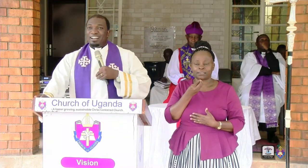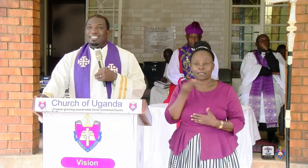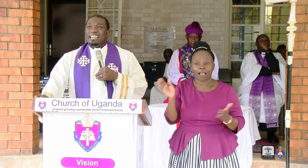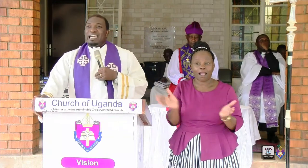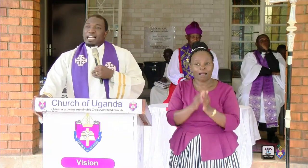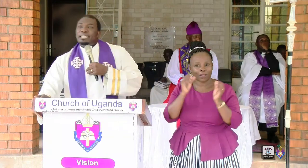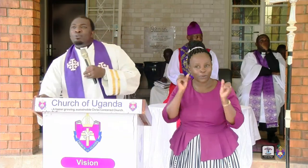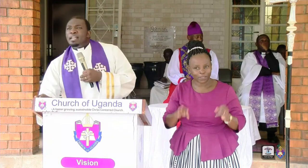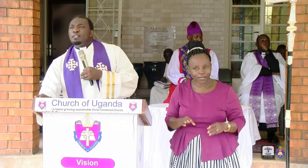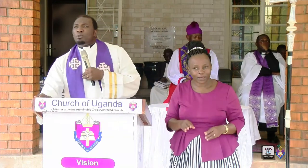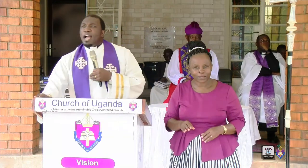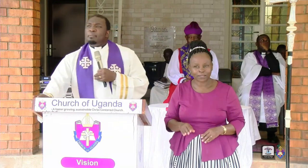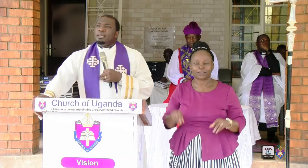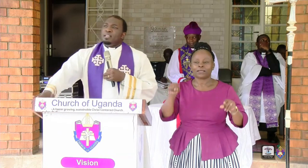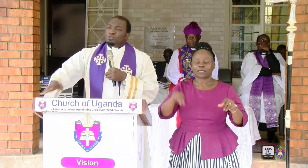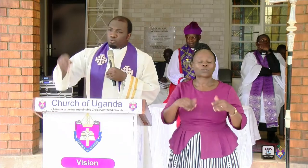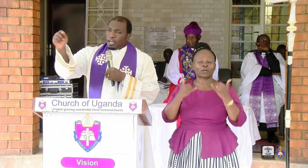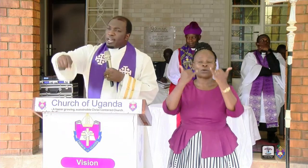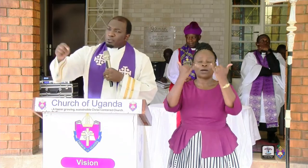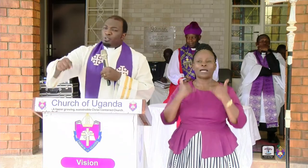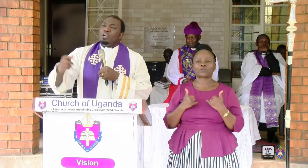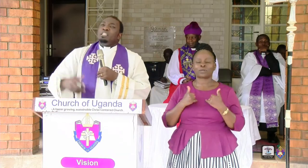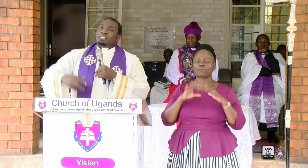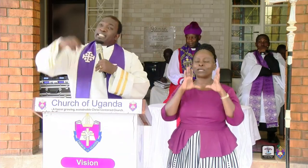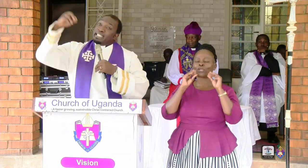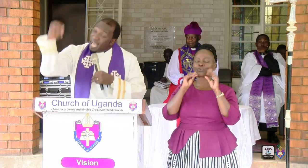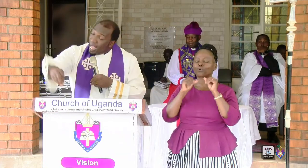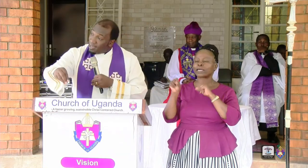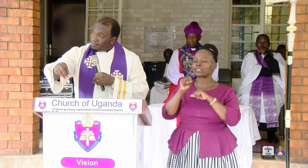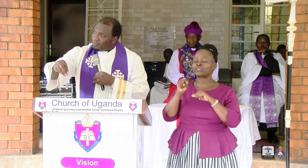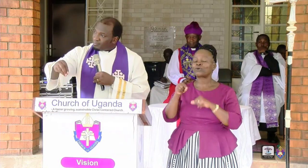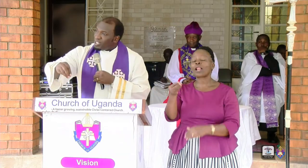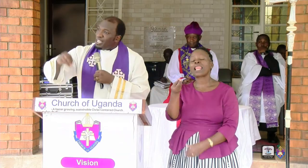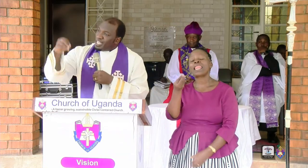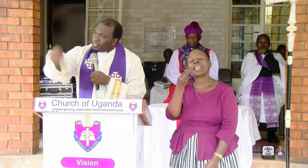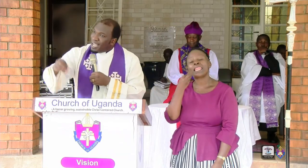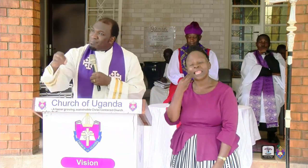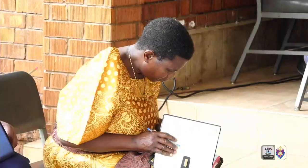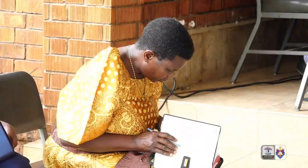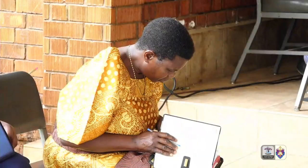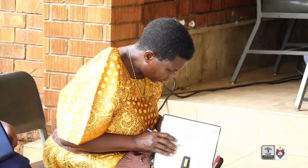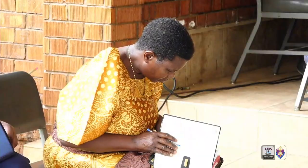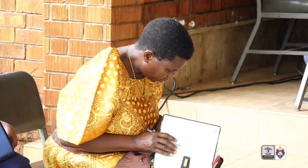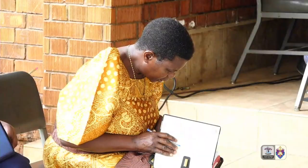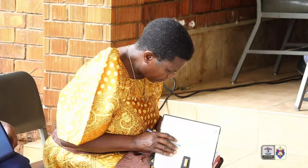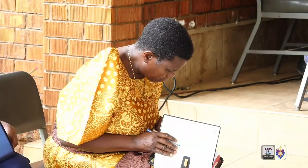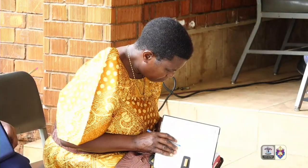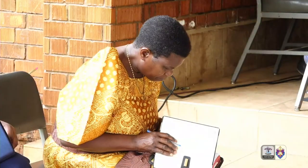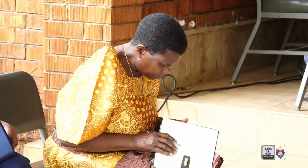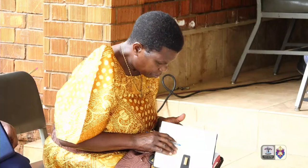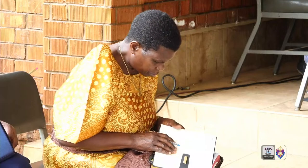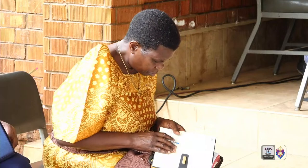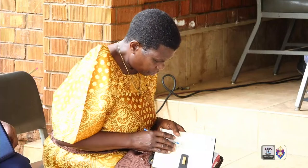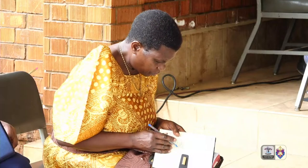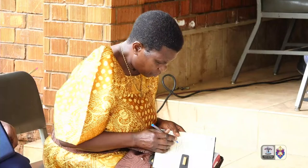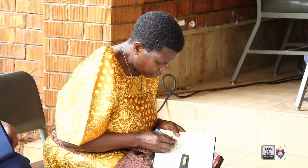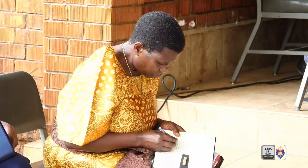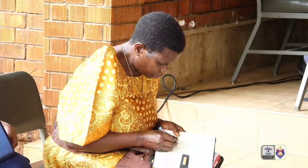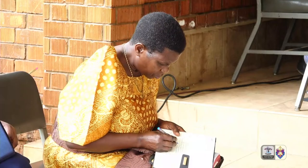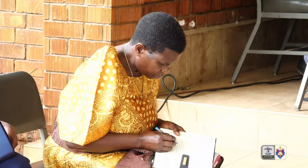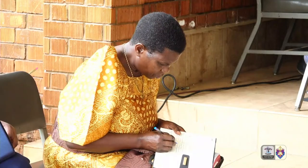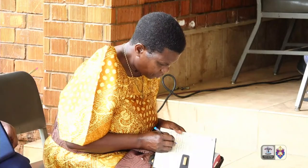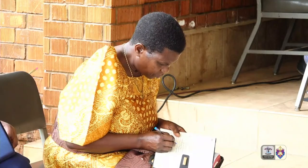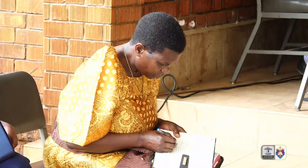Haleluya. Kakati wano atugambye twogera ku kino nti lya ekigambo kya Katonda. Fuba okulaba nga oli musajja